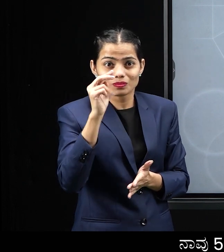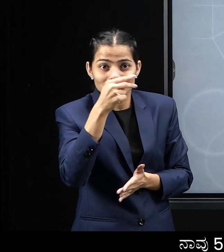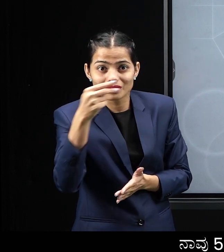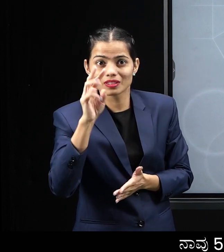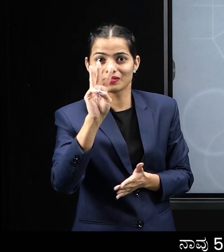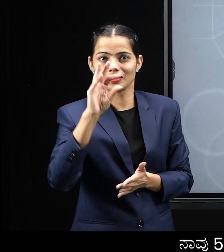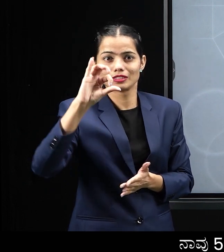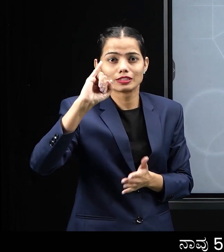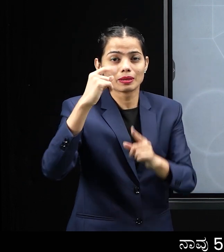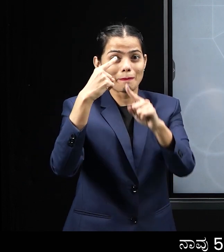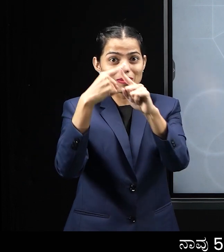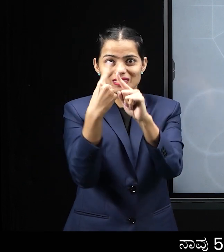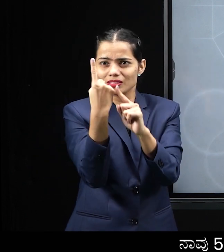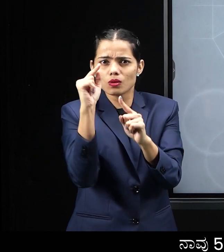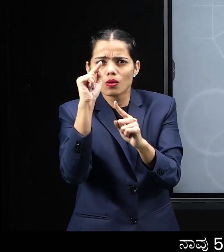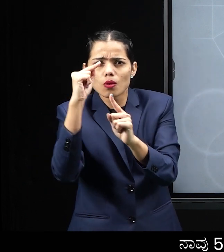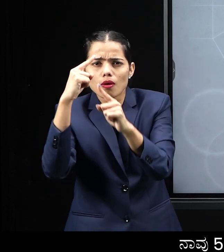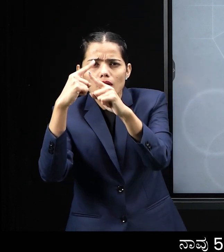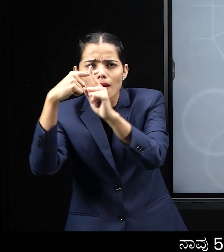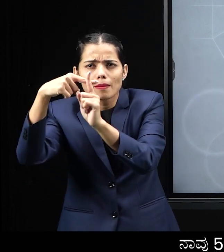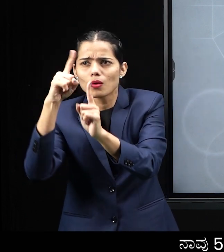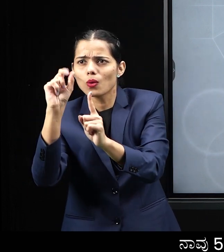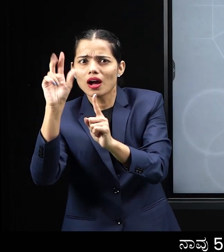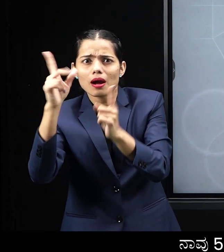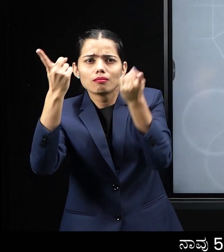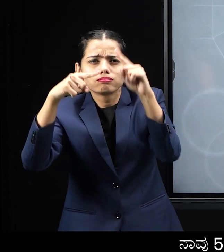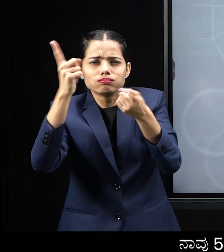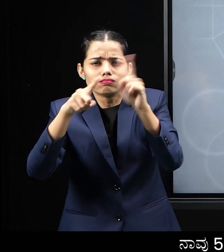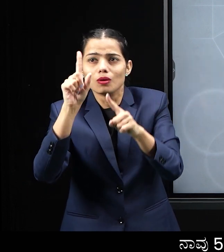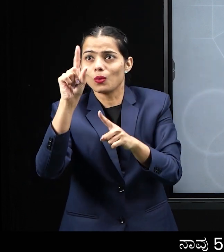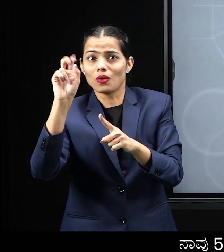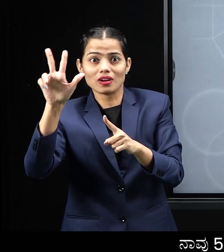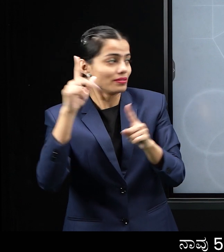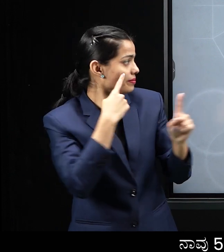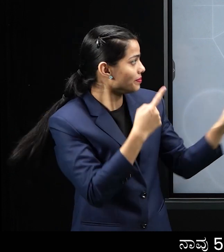396 ಇಂಟು 1 ಪ್ಲಸ್ 108 ಅನ್ನು ಪಡೆಯುತ್ತೇವೆ.